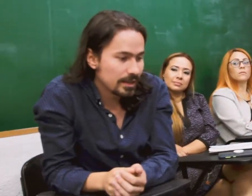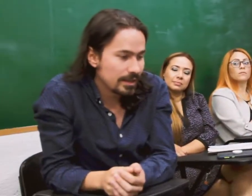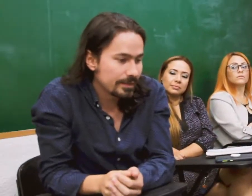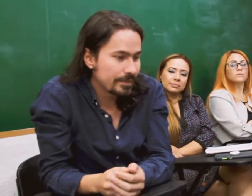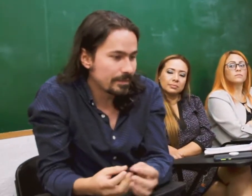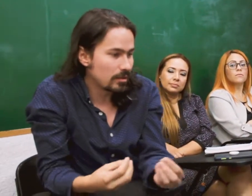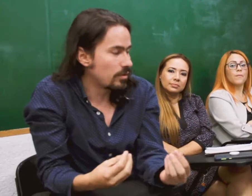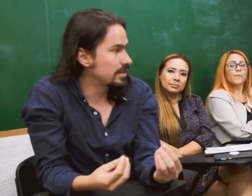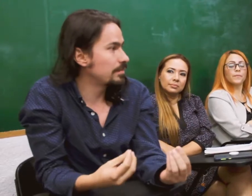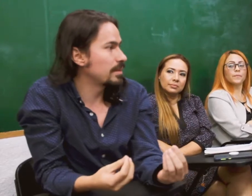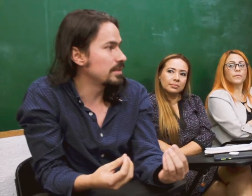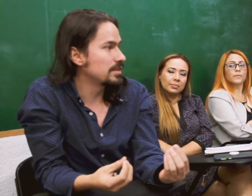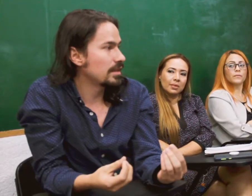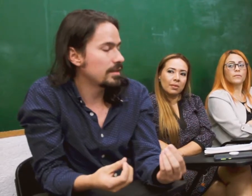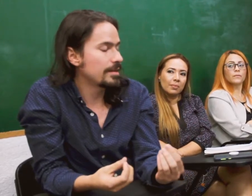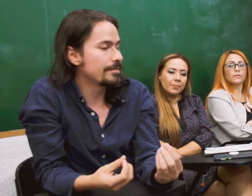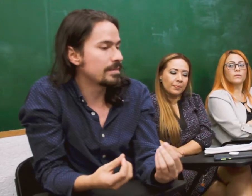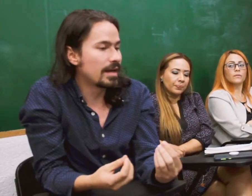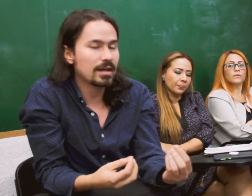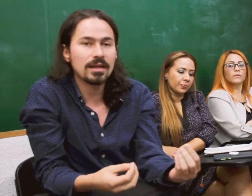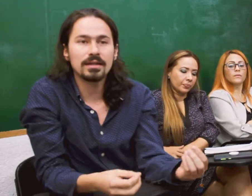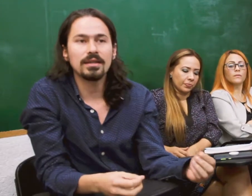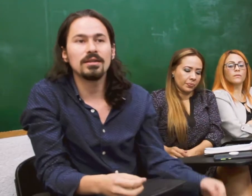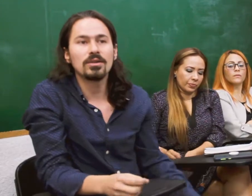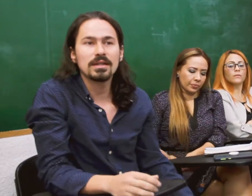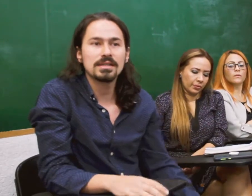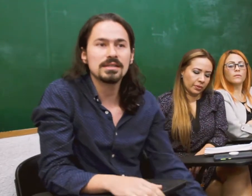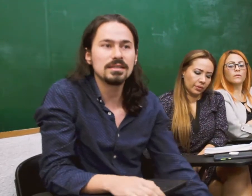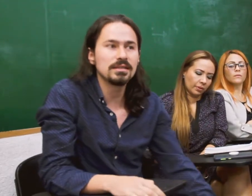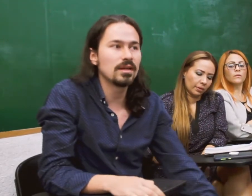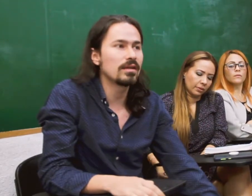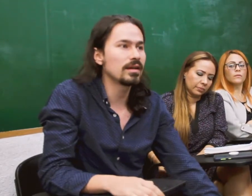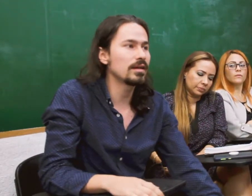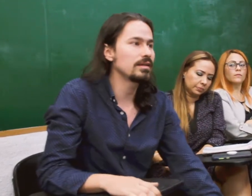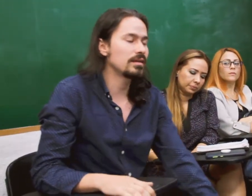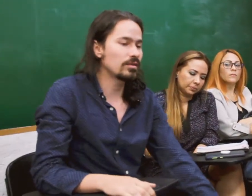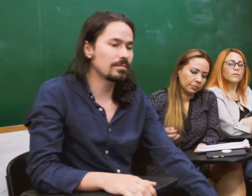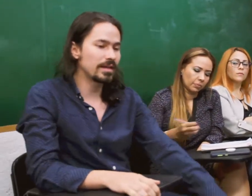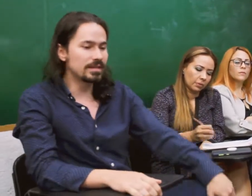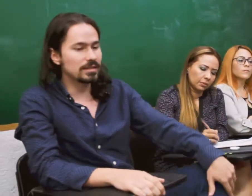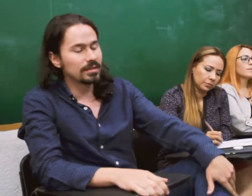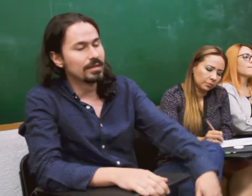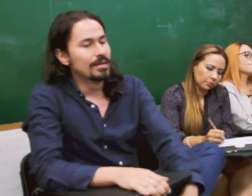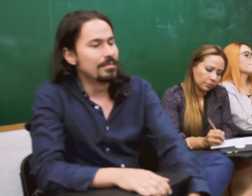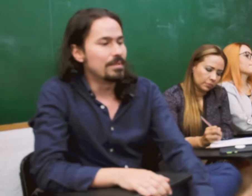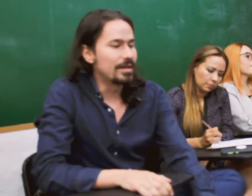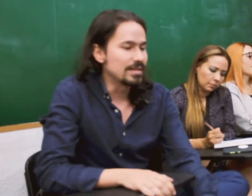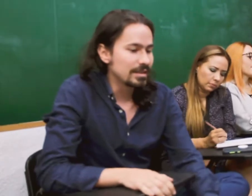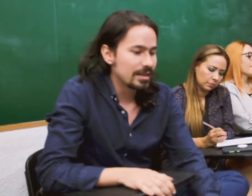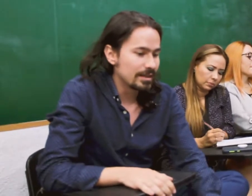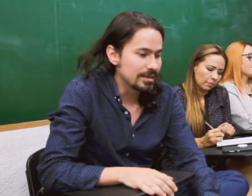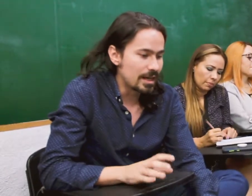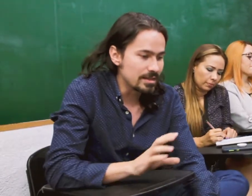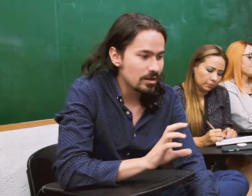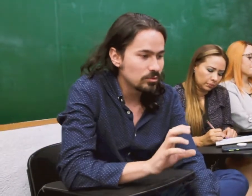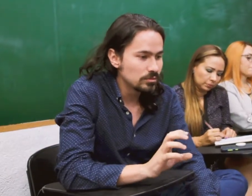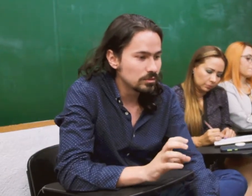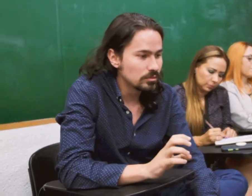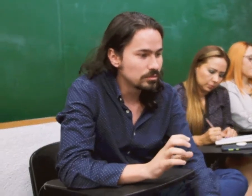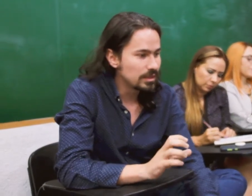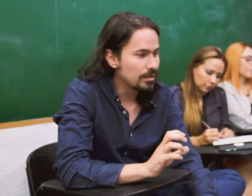es esta premisa de dar a cada quien lo que necesita, dar a cada quien lo que merece. Me parece que